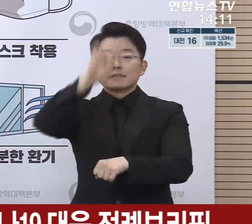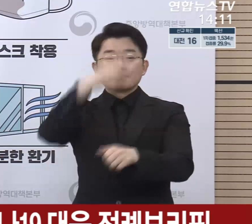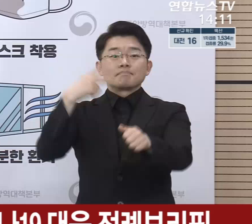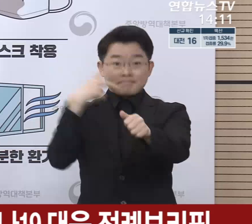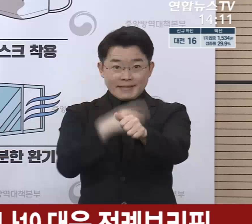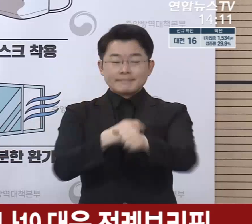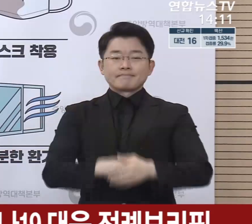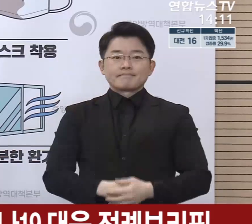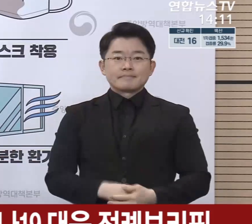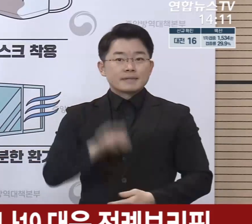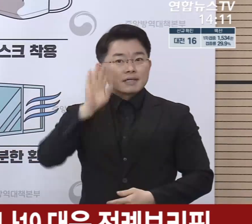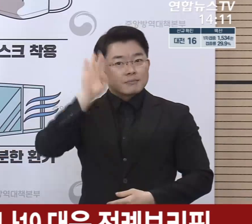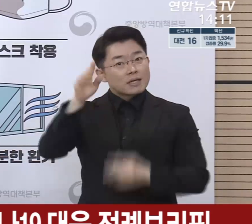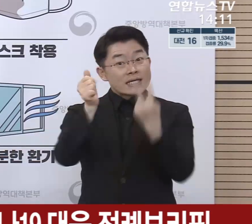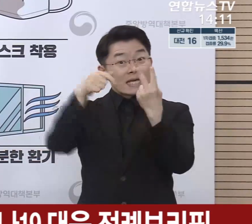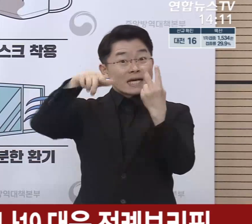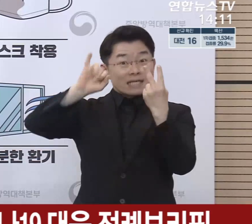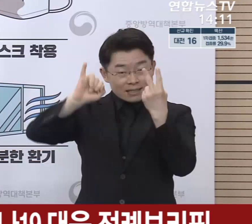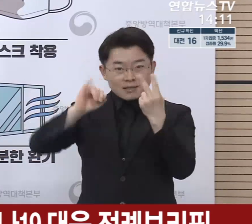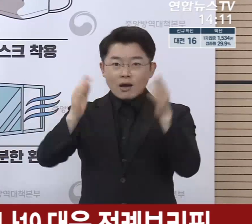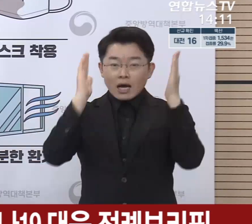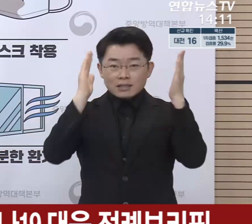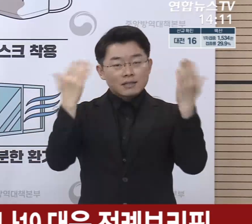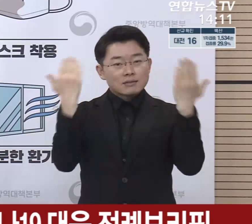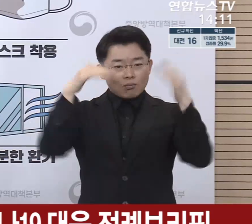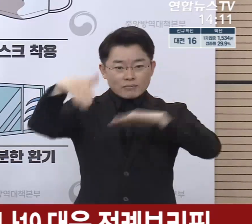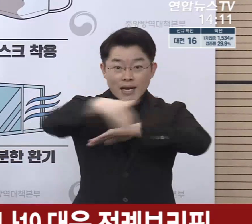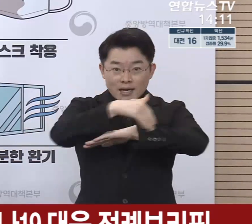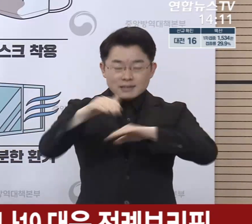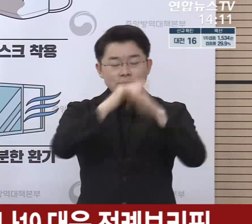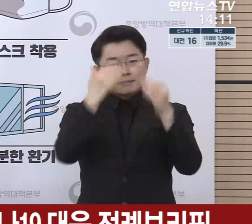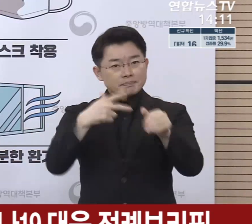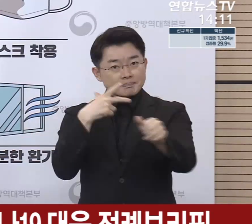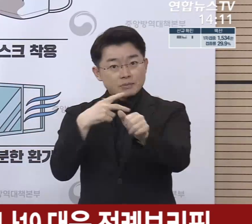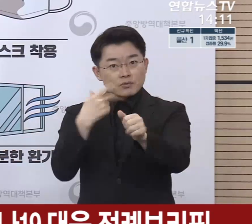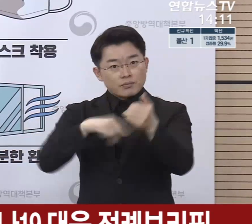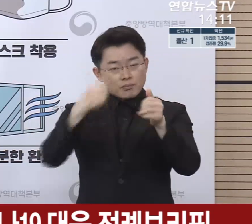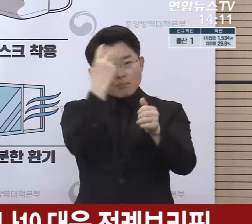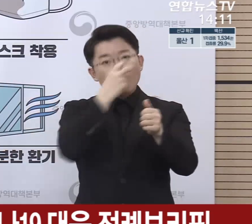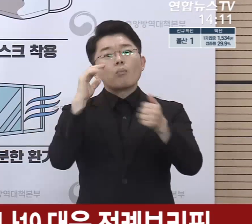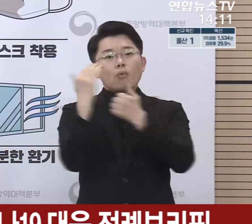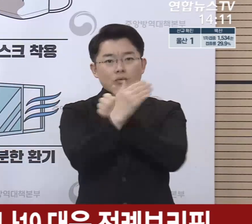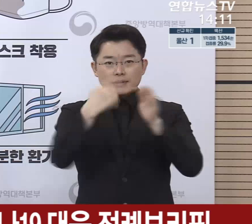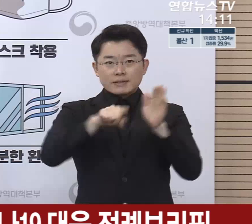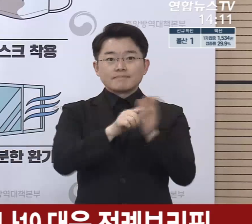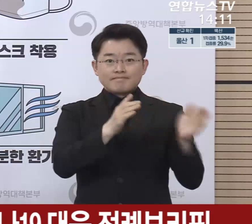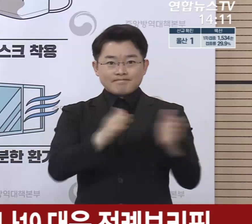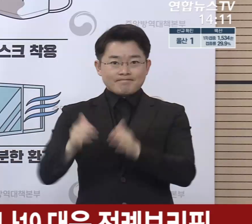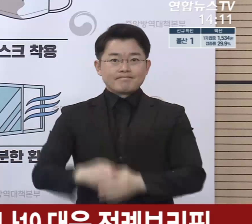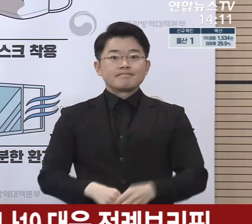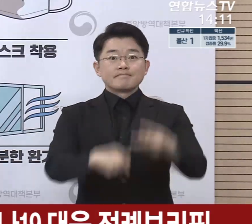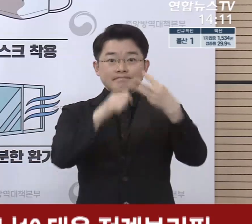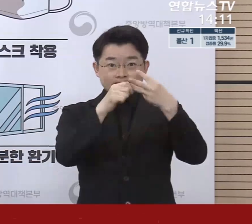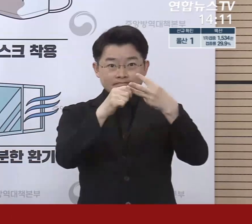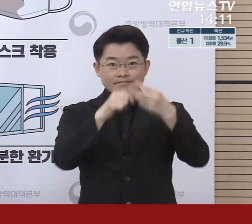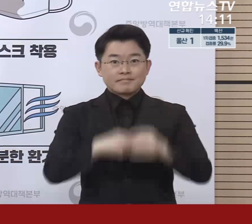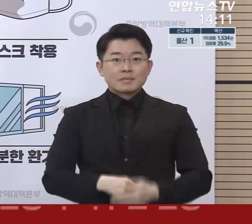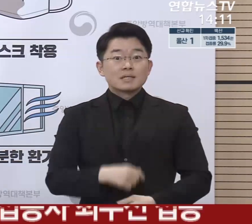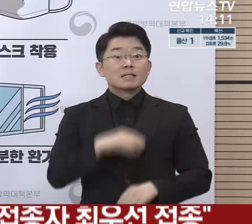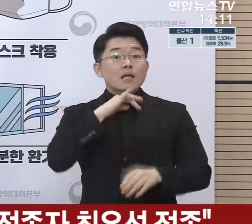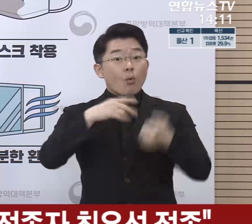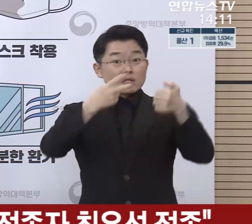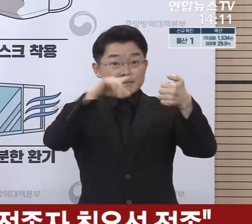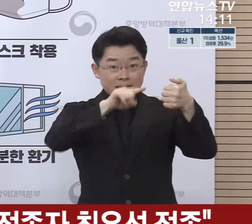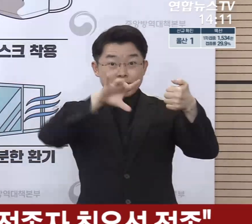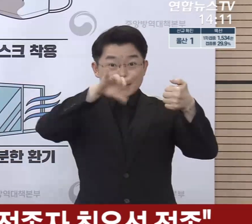접종으로 2학기의 전면 등교와 안전한 대입 준비를 지원하도록 하겠습니다. 셋째, 50대